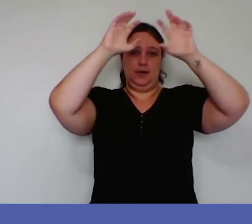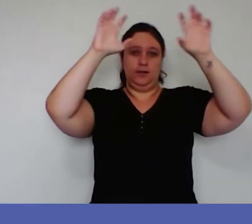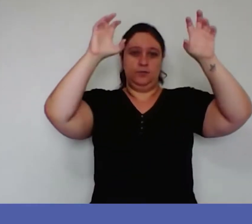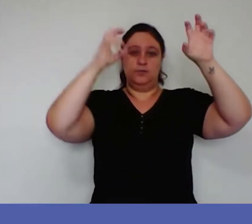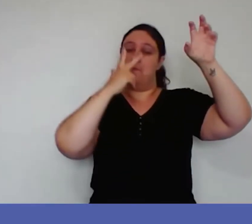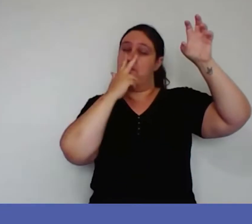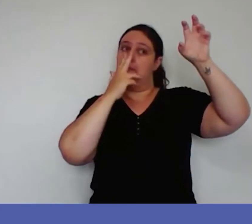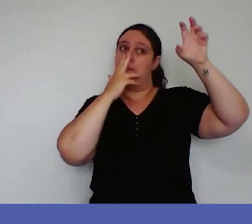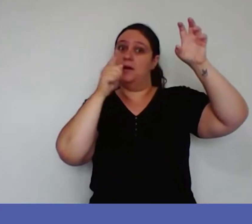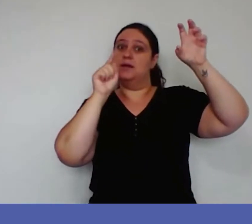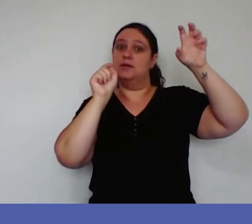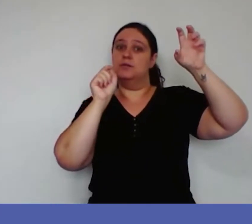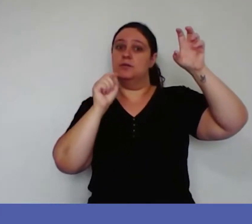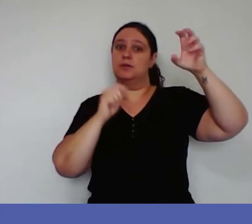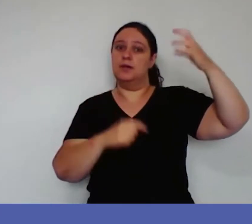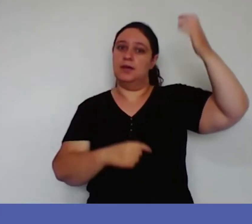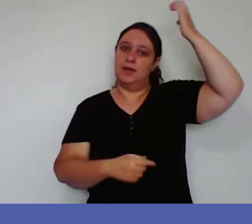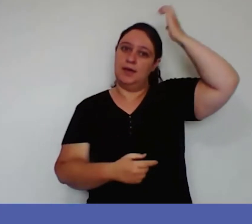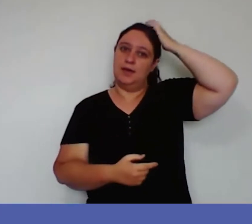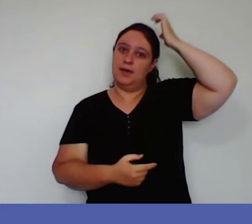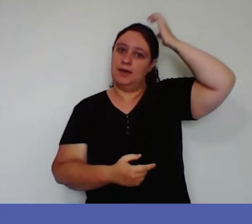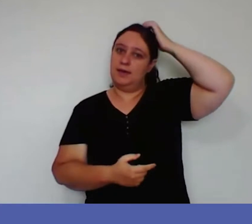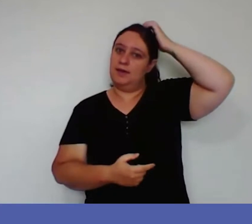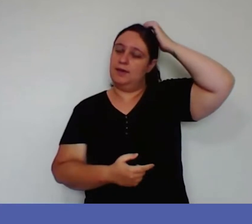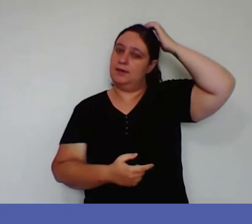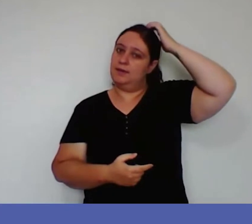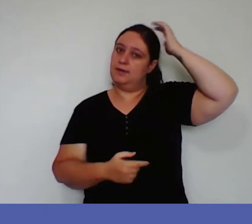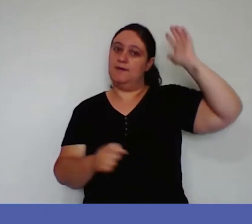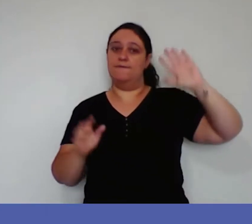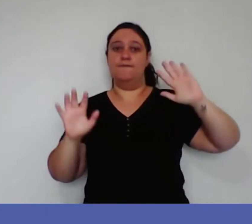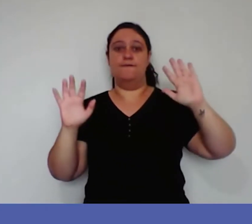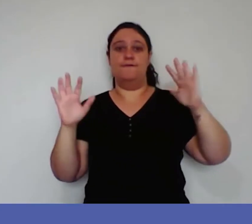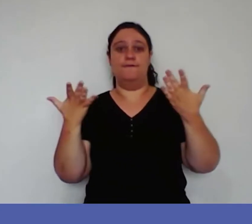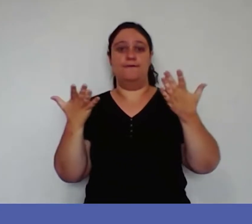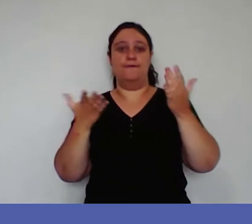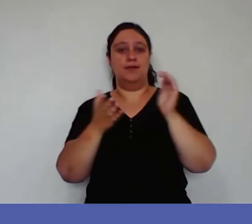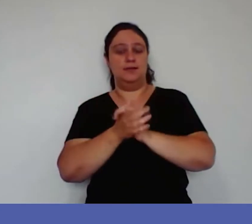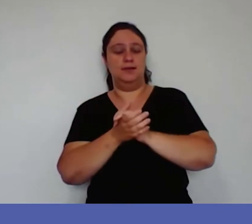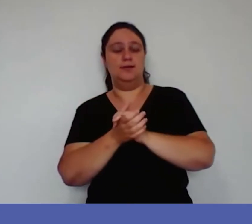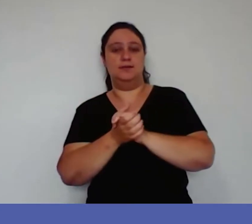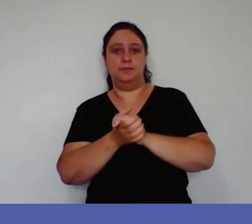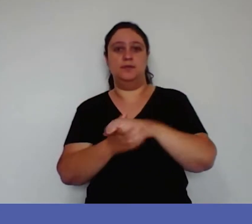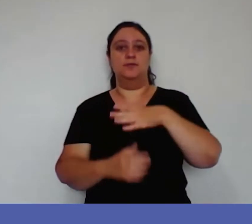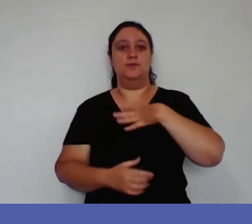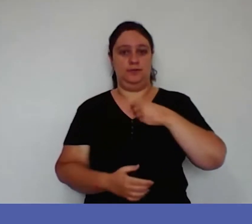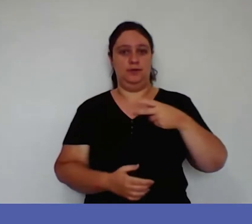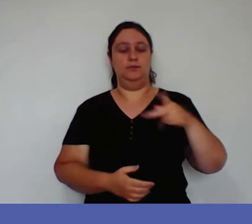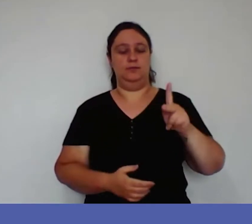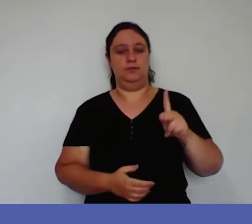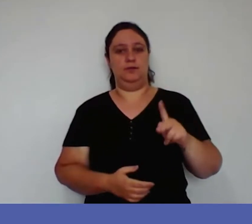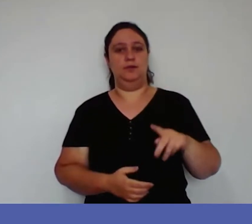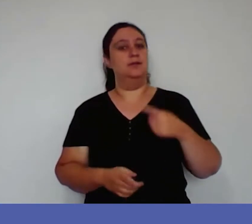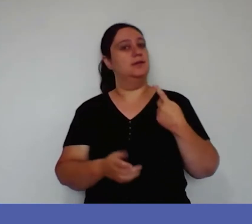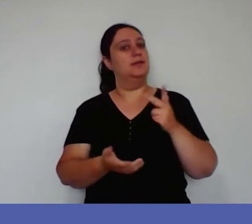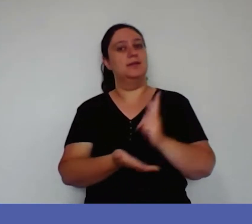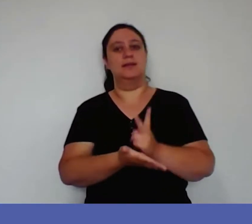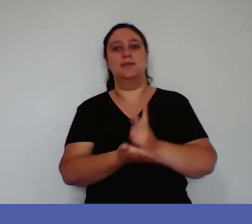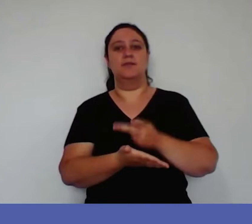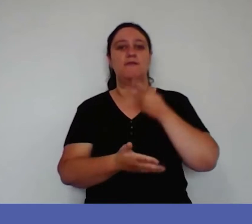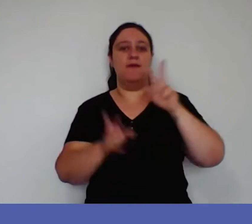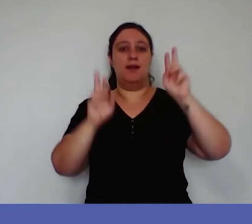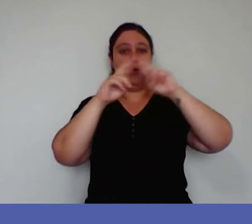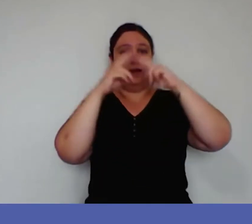as bodas de seu filho. Toda vez que se refere ao reino dos céus, irmão, já se refere na era